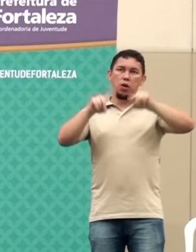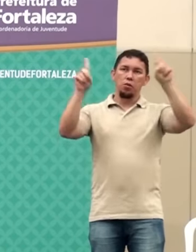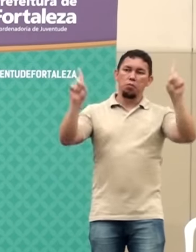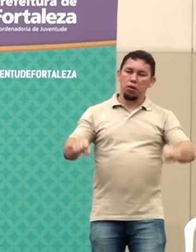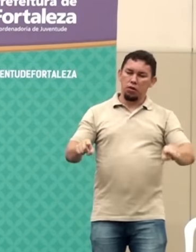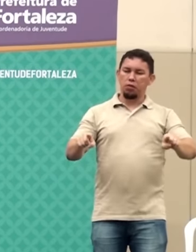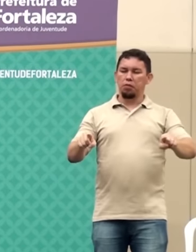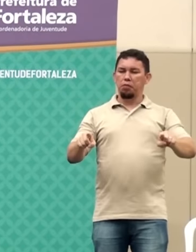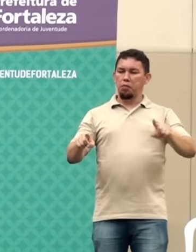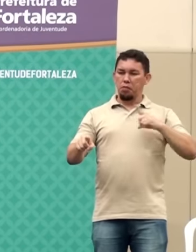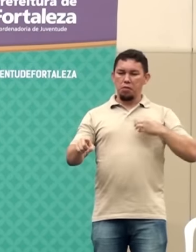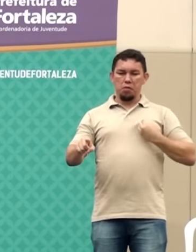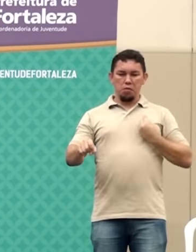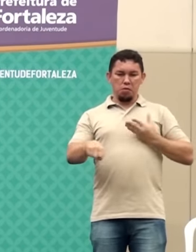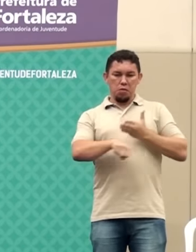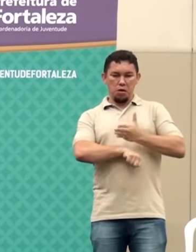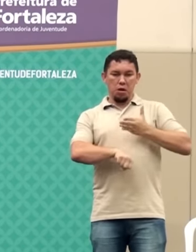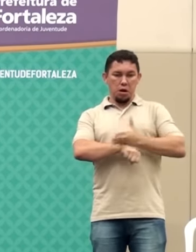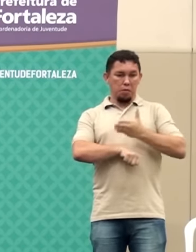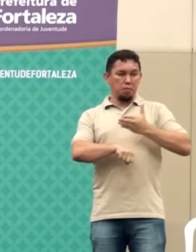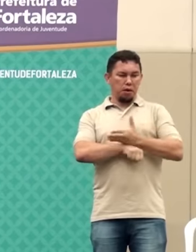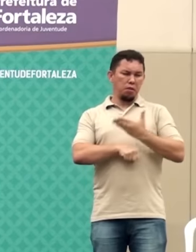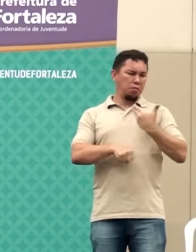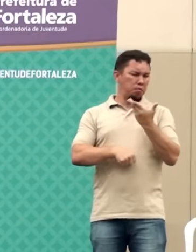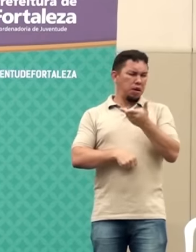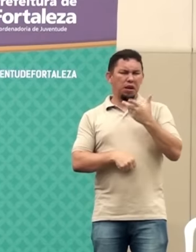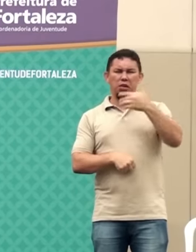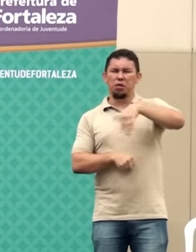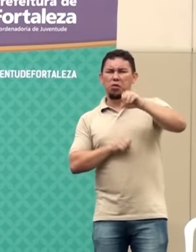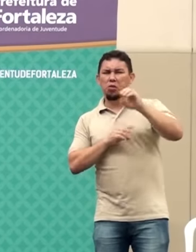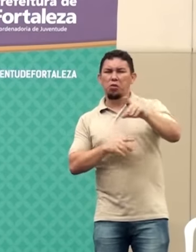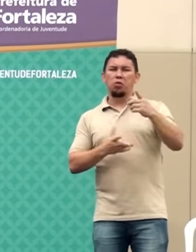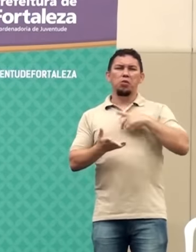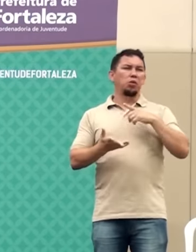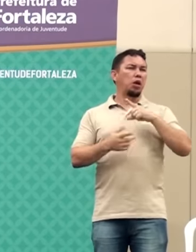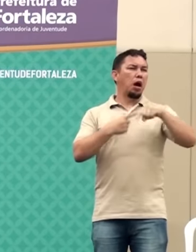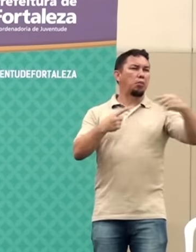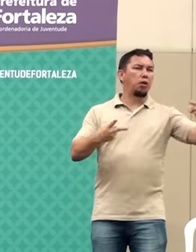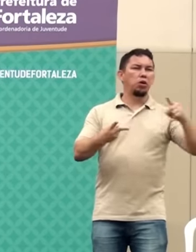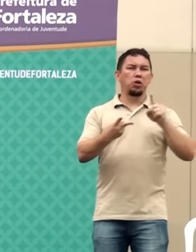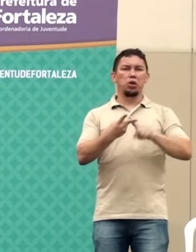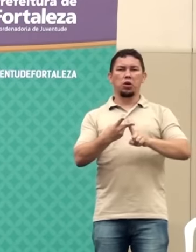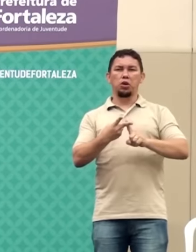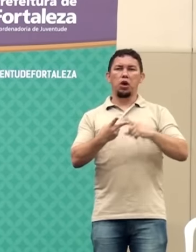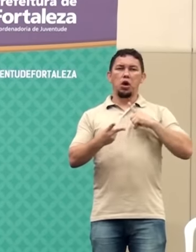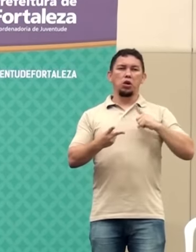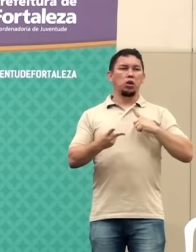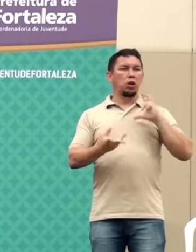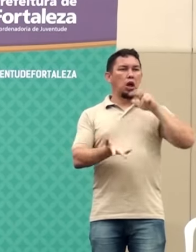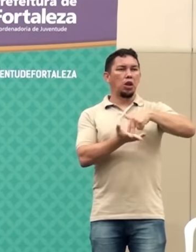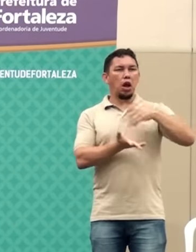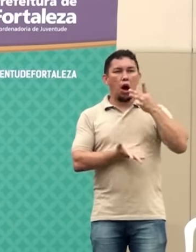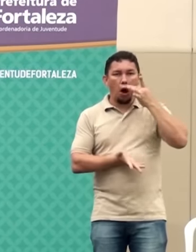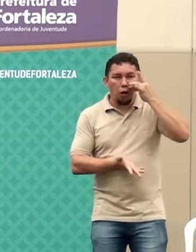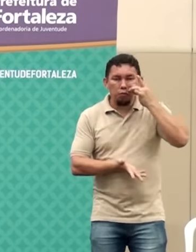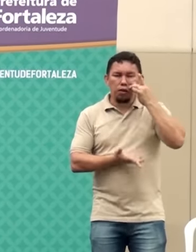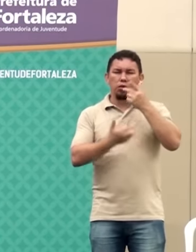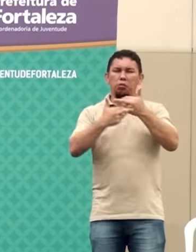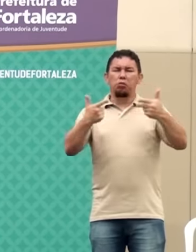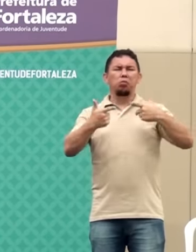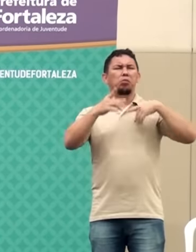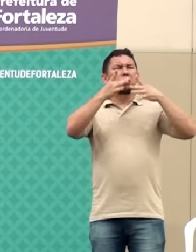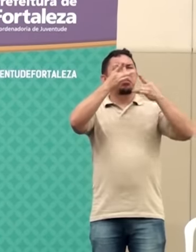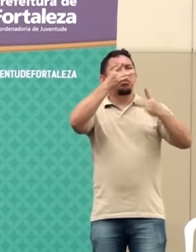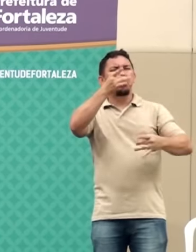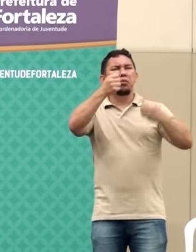projeto. De estar participando com vocês dessas aulas, tem material escrito, tem as aulas aqui presenciais. Vocês sabem que